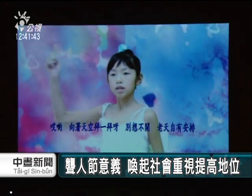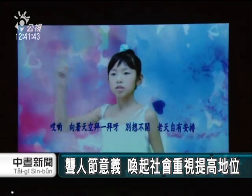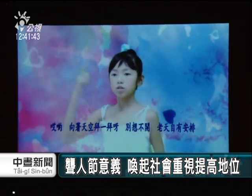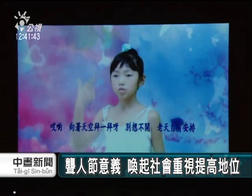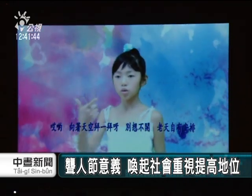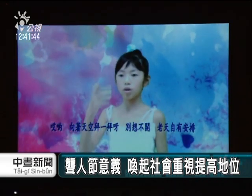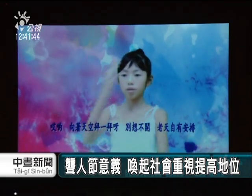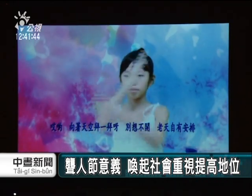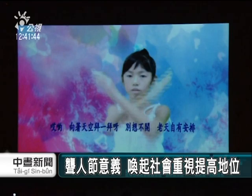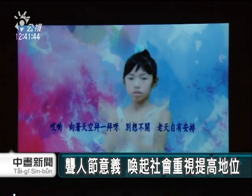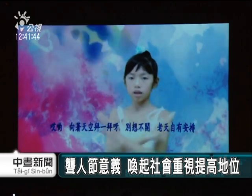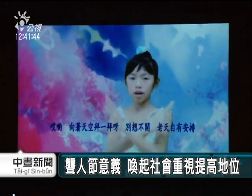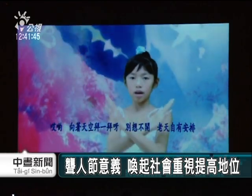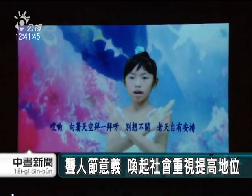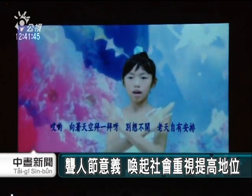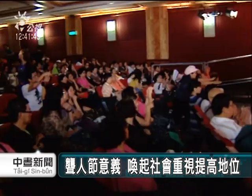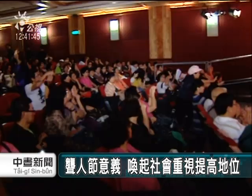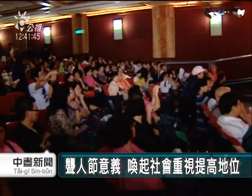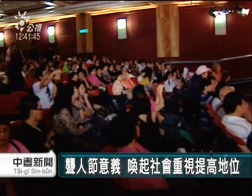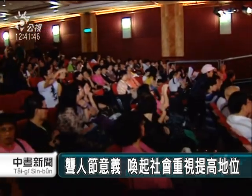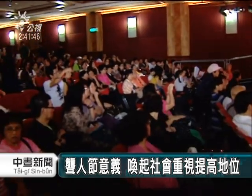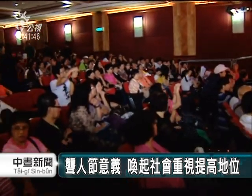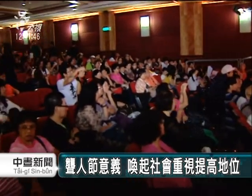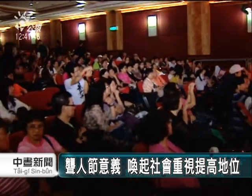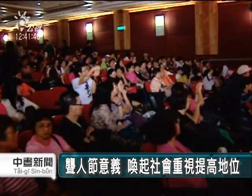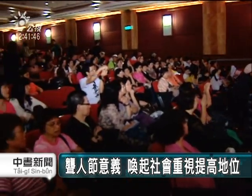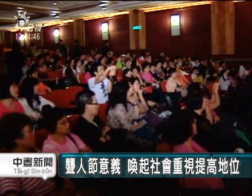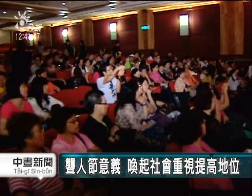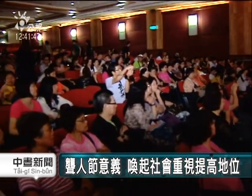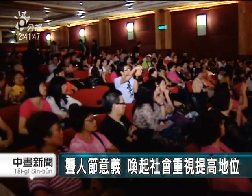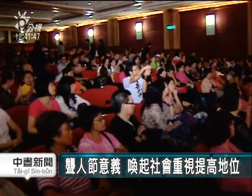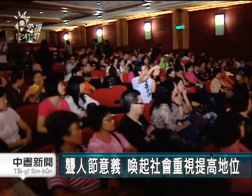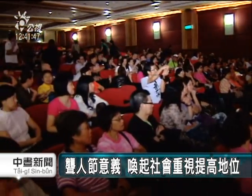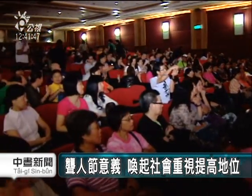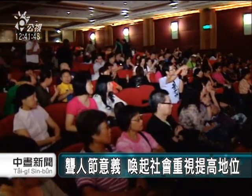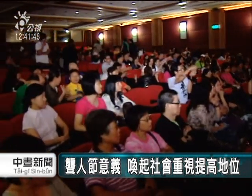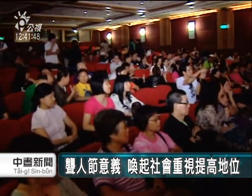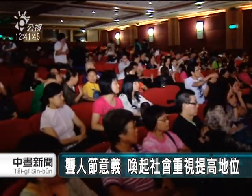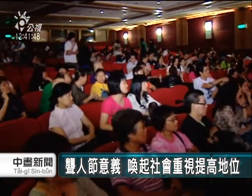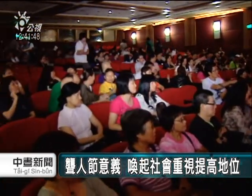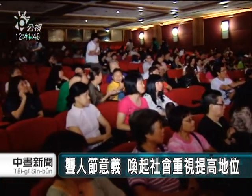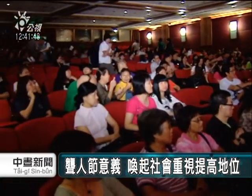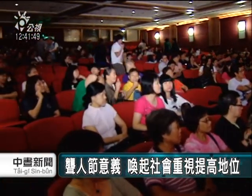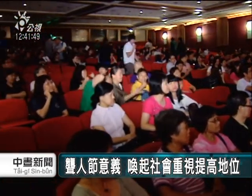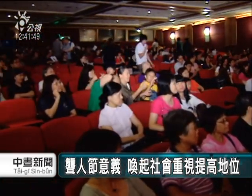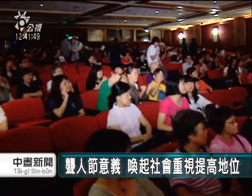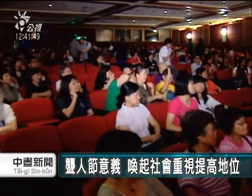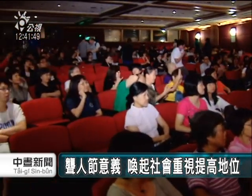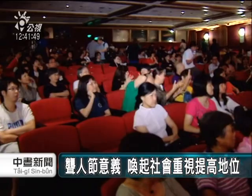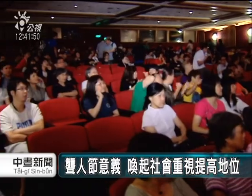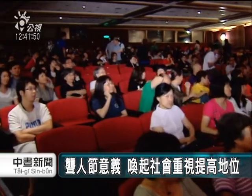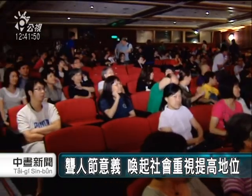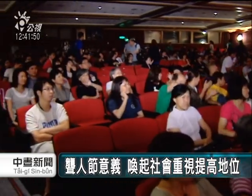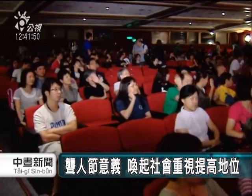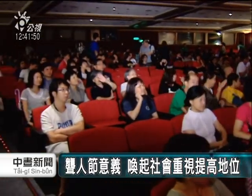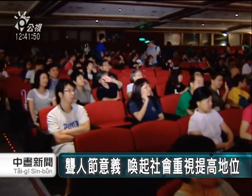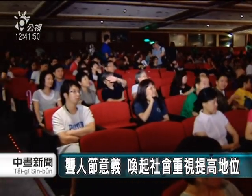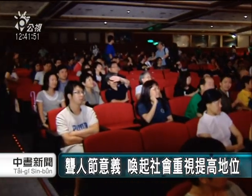在这个冬天节开播暗会中，那台顶表演甲真欢喜，台下观众也看甲感慨。